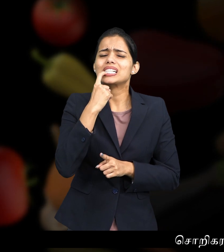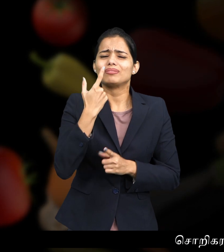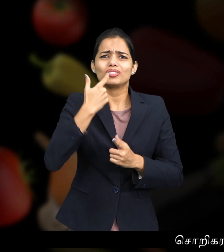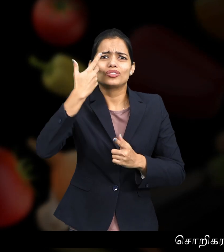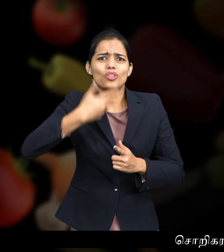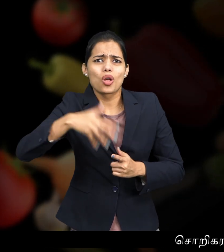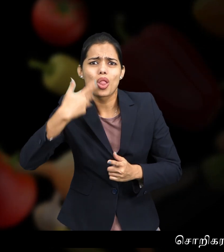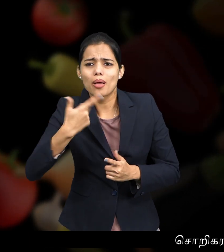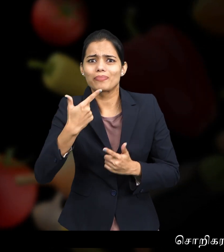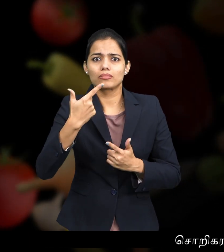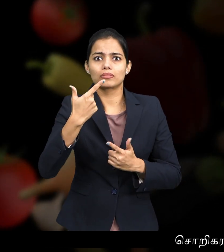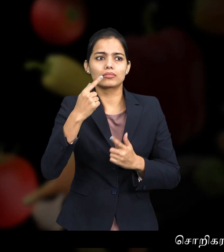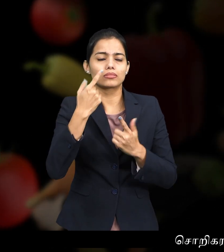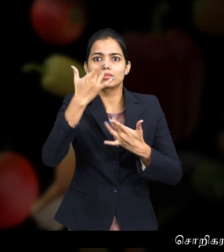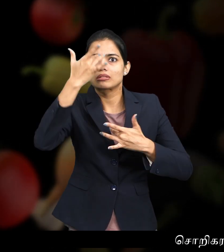சொறிக்கரப்பான் வியாதி,